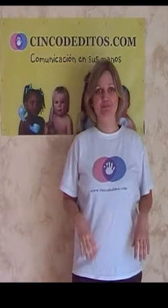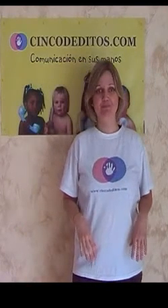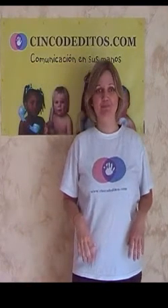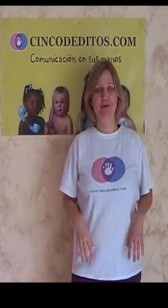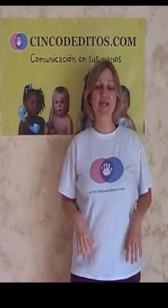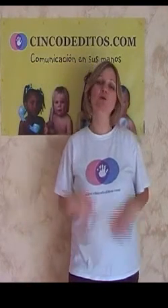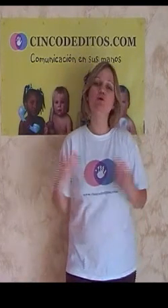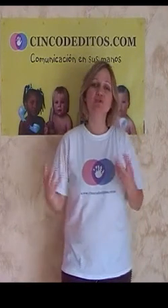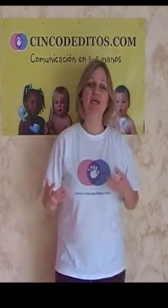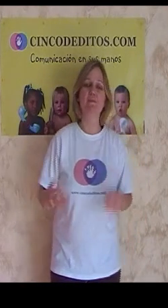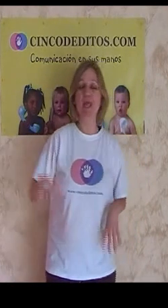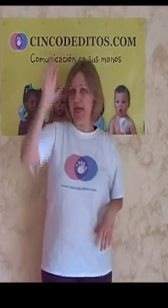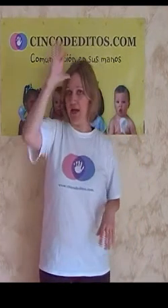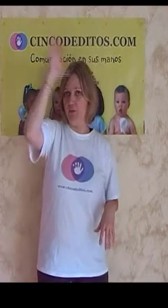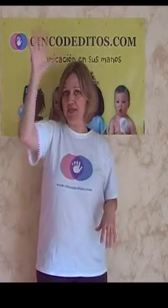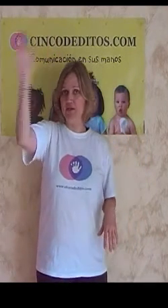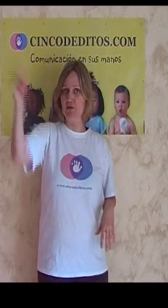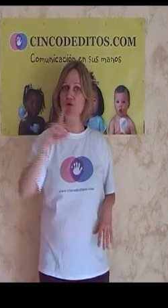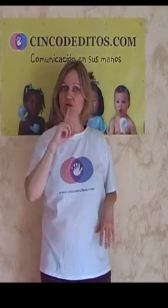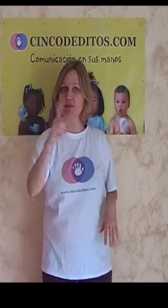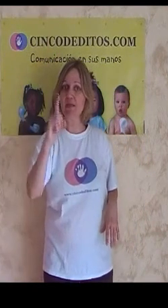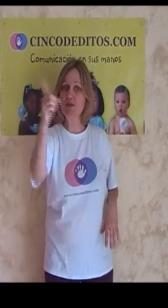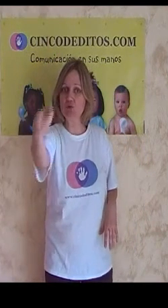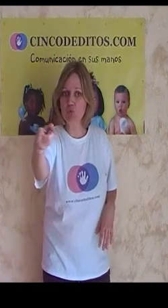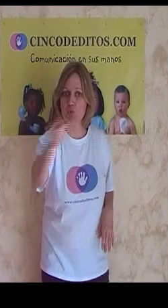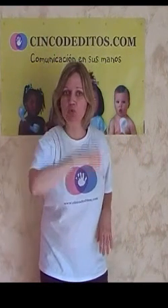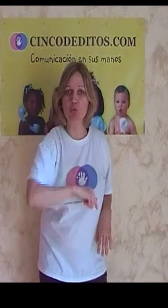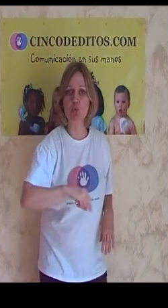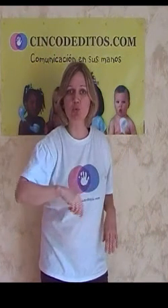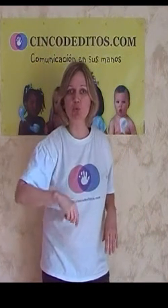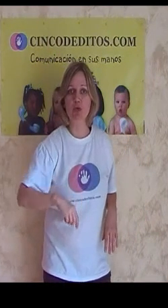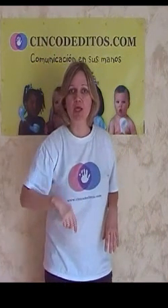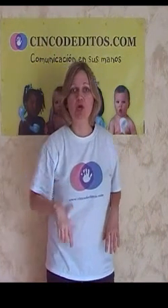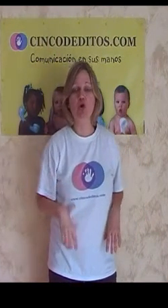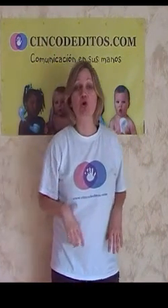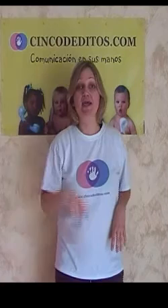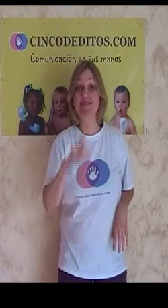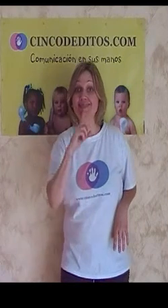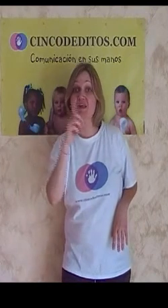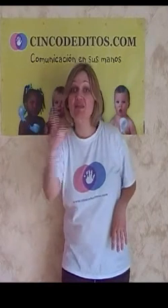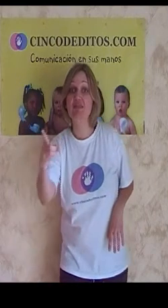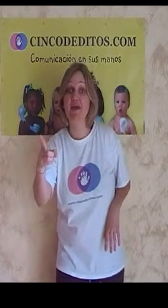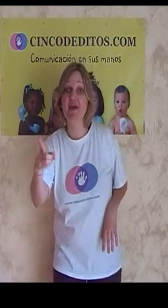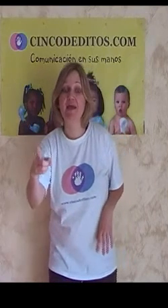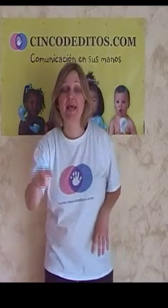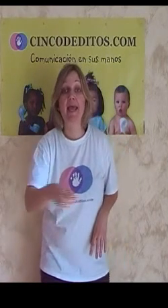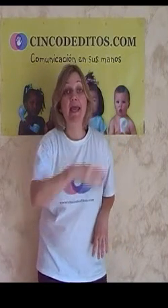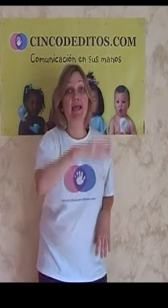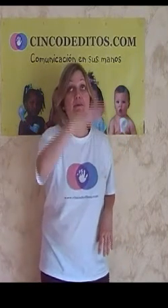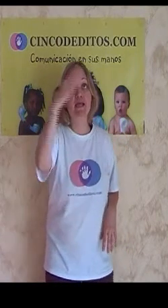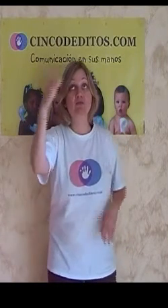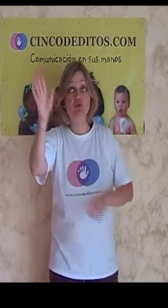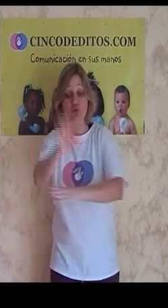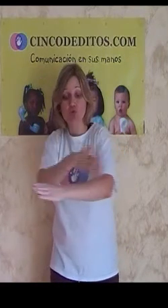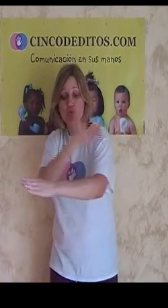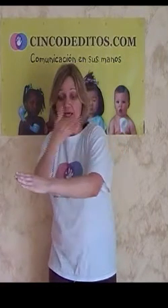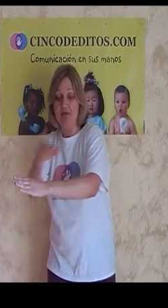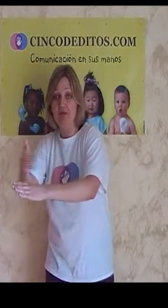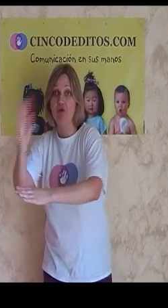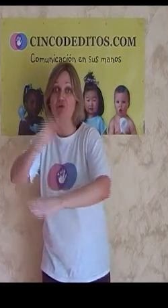¿Vale? Y luego sigue. Abuelito dime tú, lo que dice el viento en su canción.